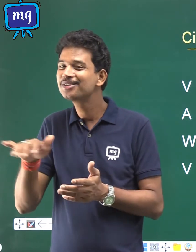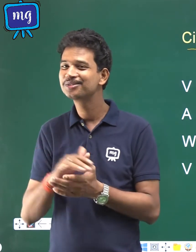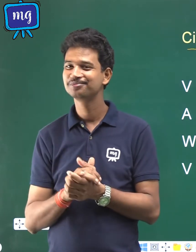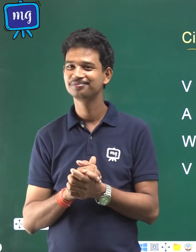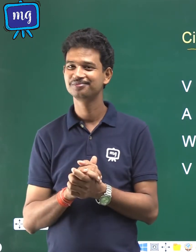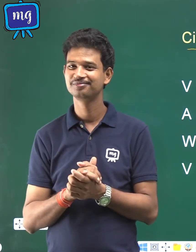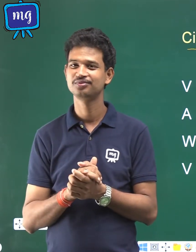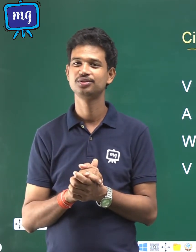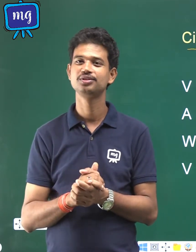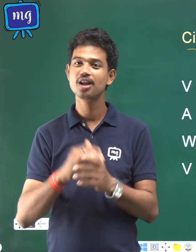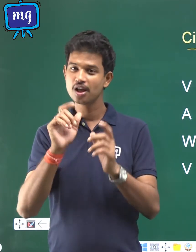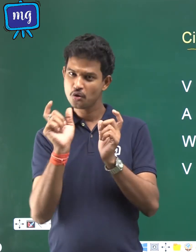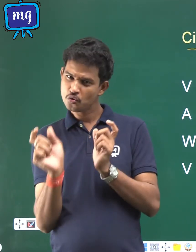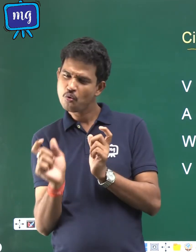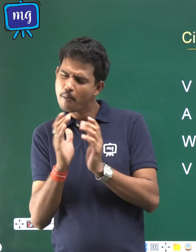कैपिटल U को